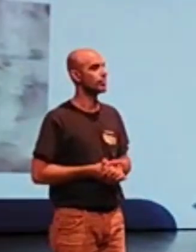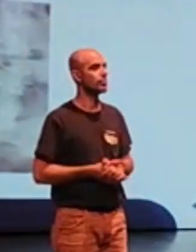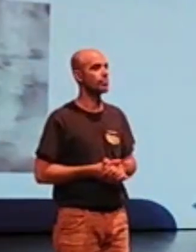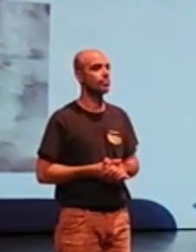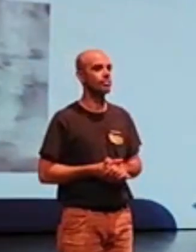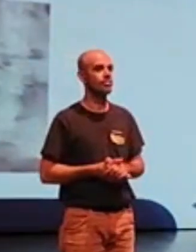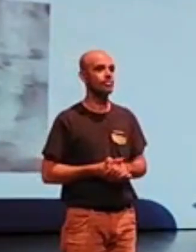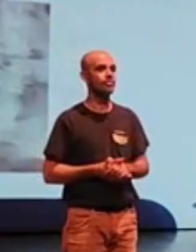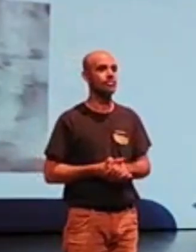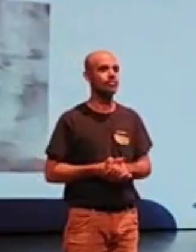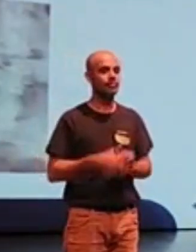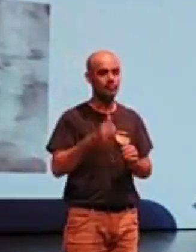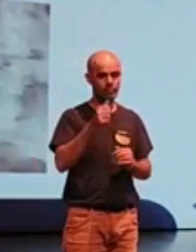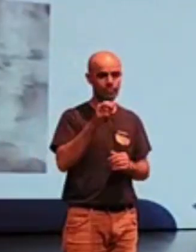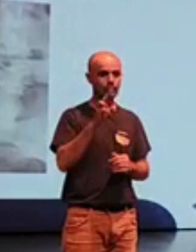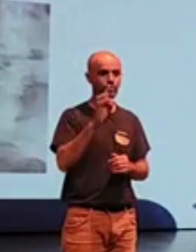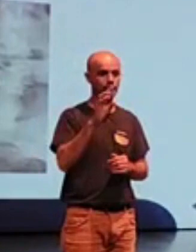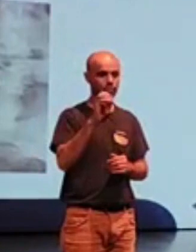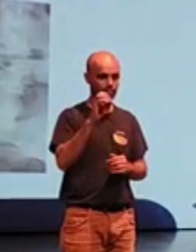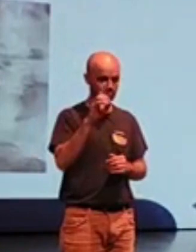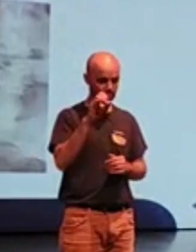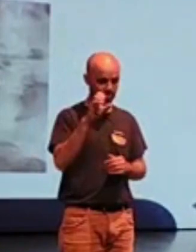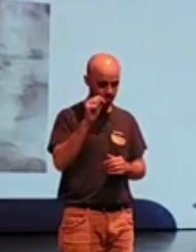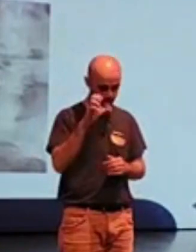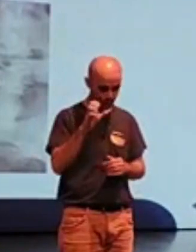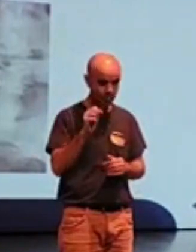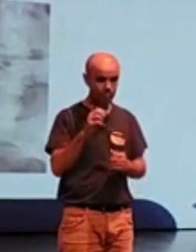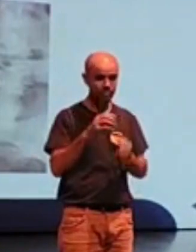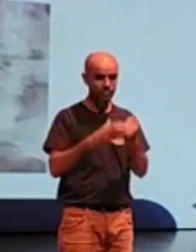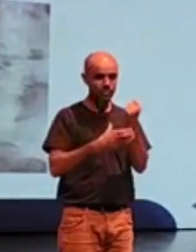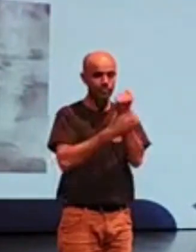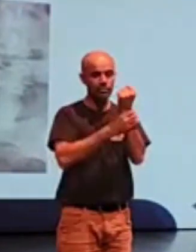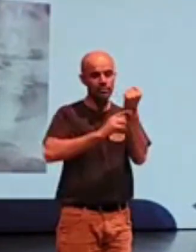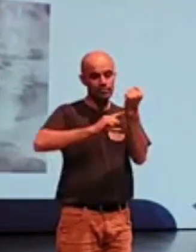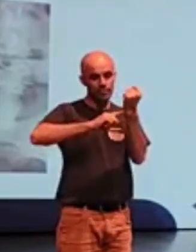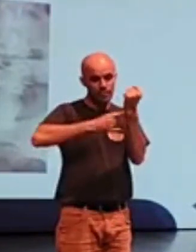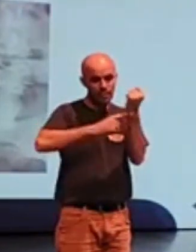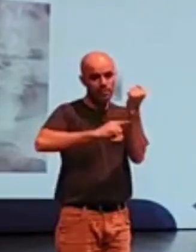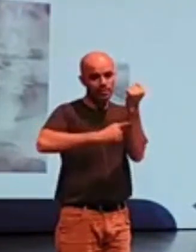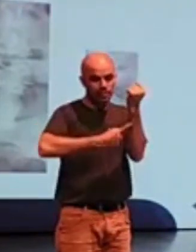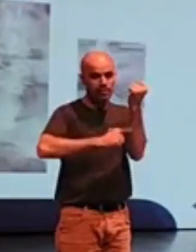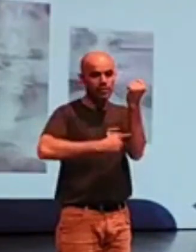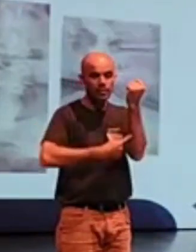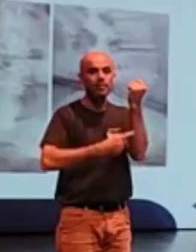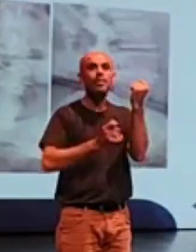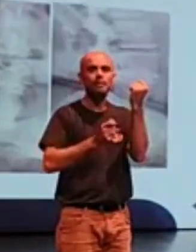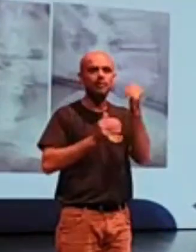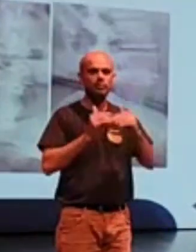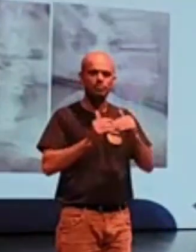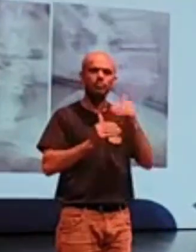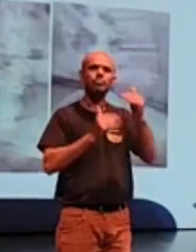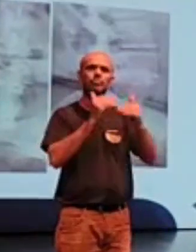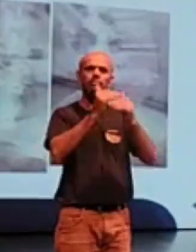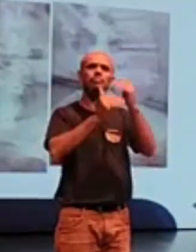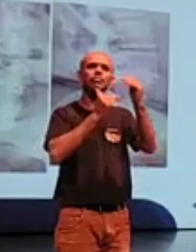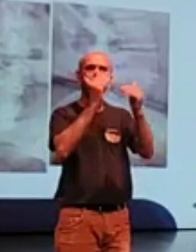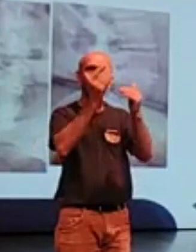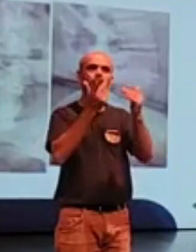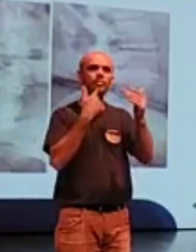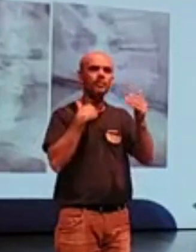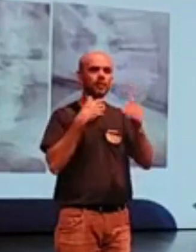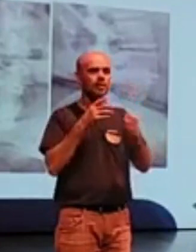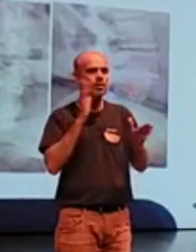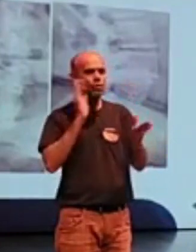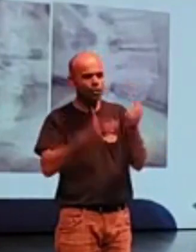E a artrodese, que é a tal do cage, dos implantes, dos parafusos, hoje eles também foram evoluindo. Esse aqui é um caso que já tinha